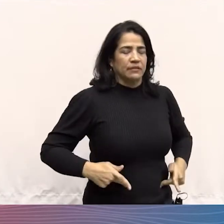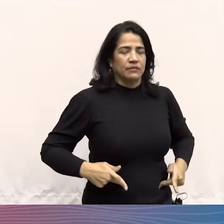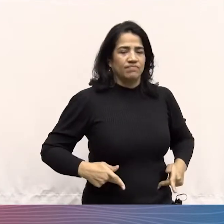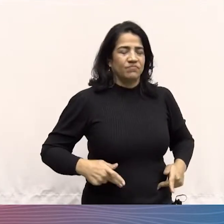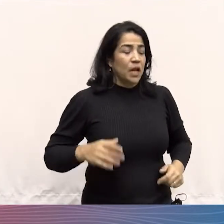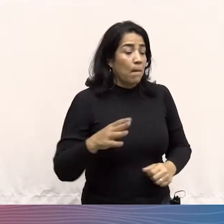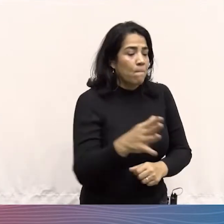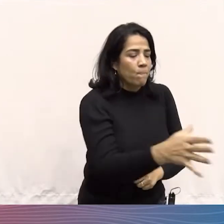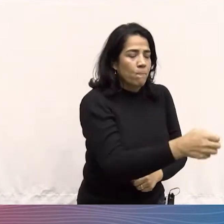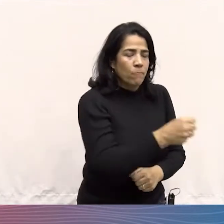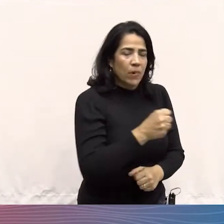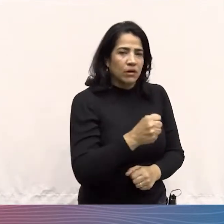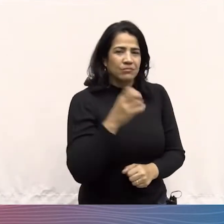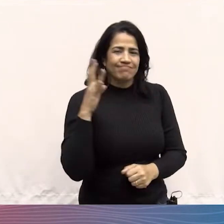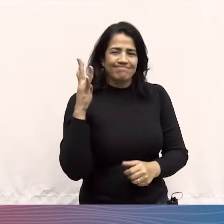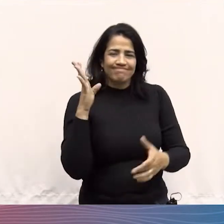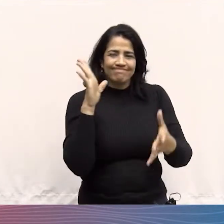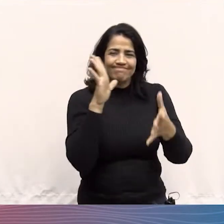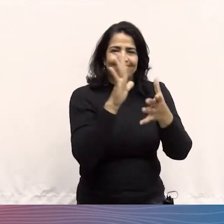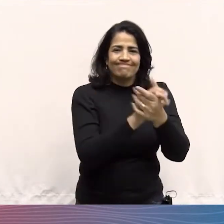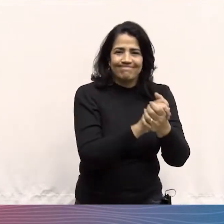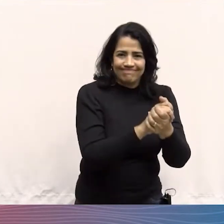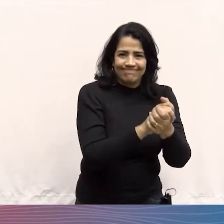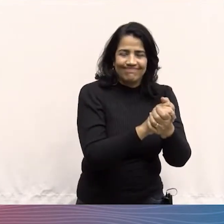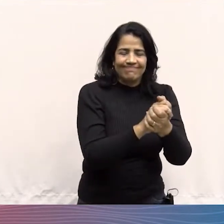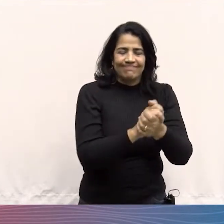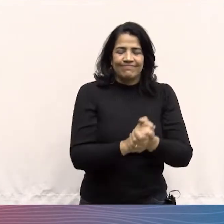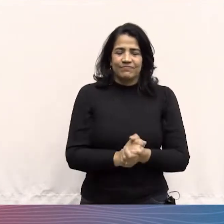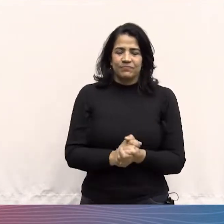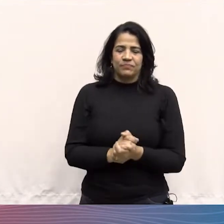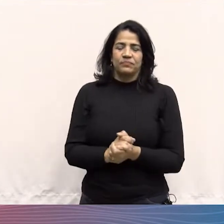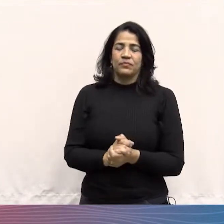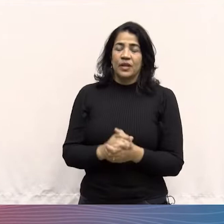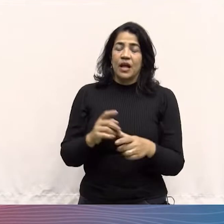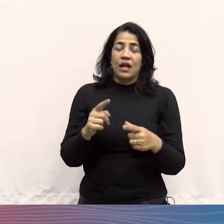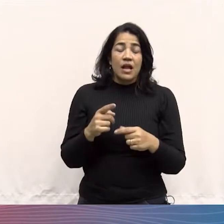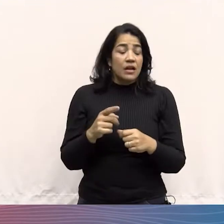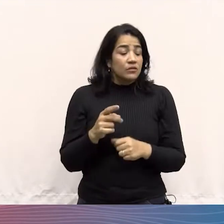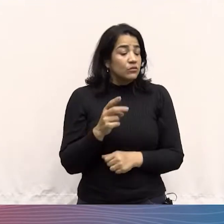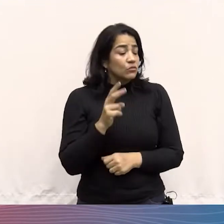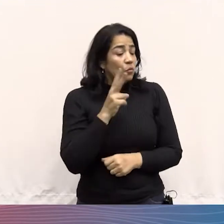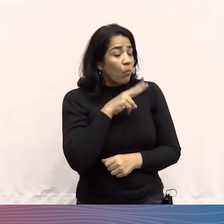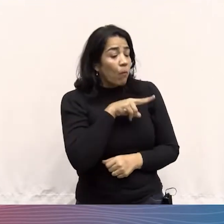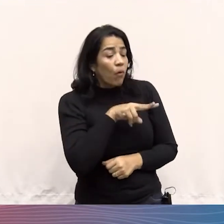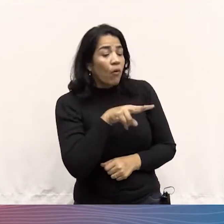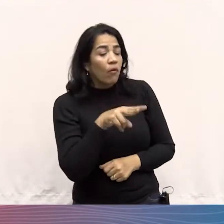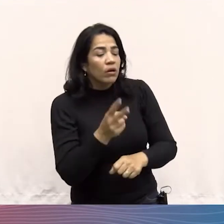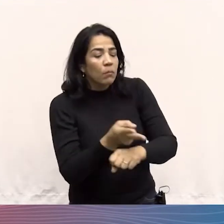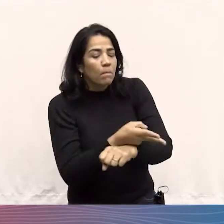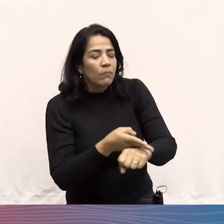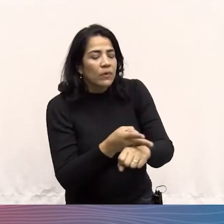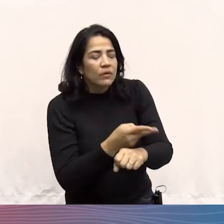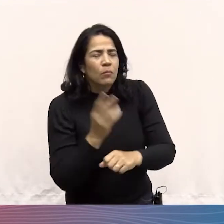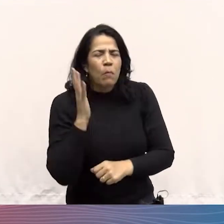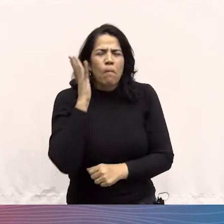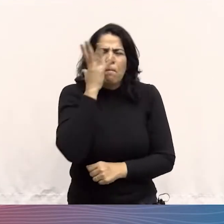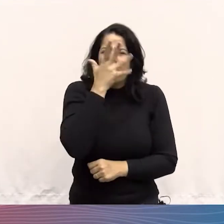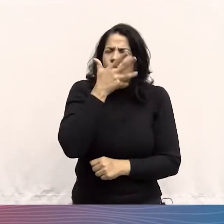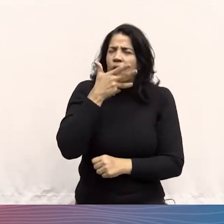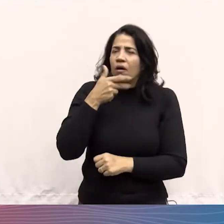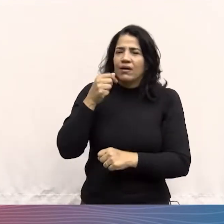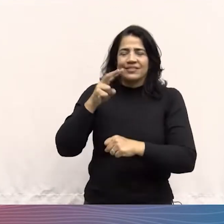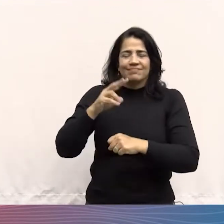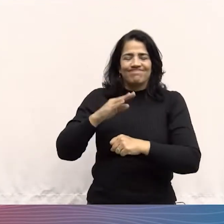si mulheres, as que entre todas mais lhes agradaram. Então isso daí